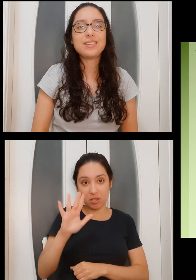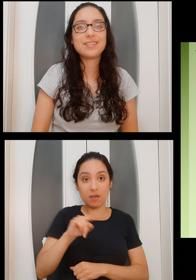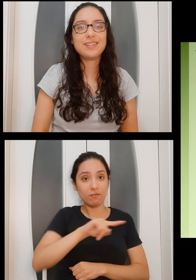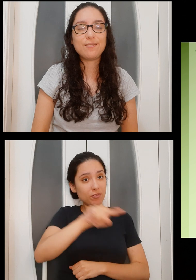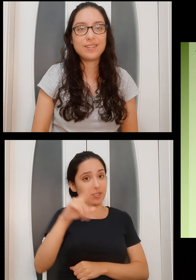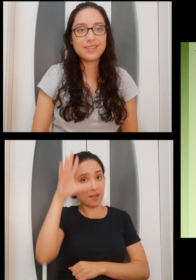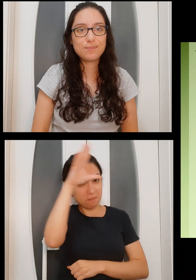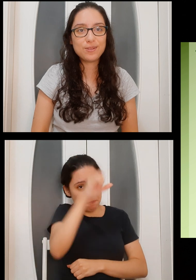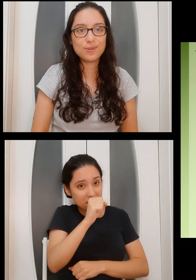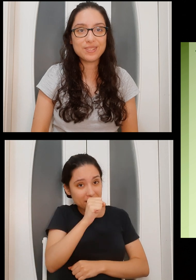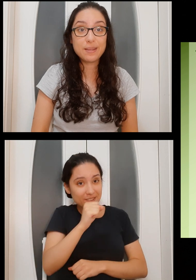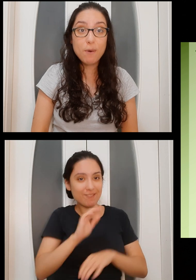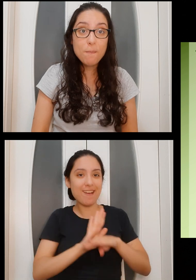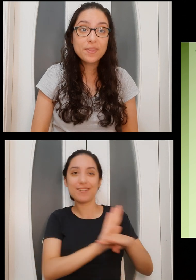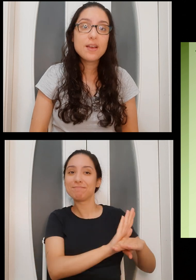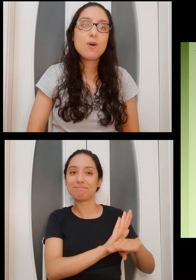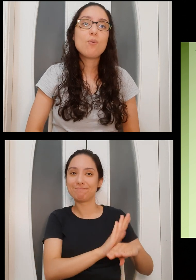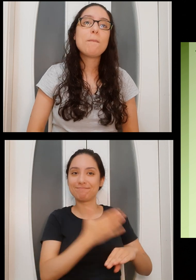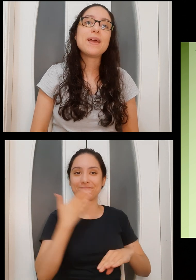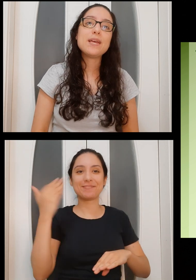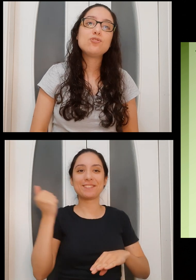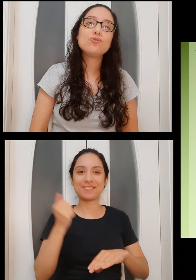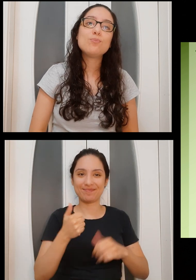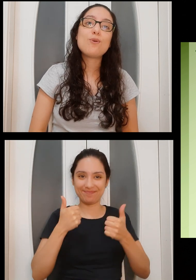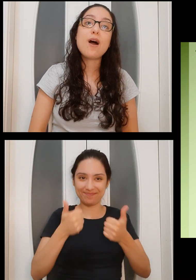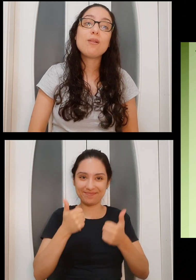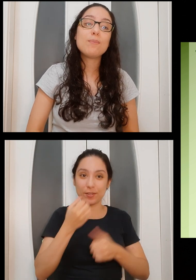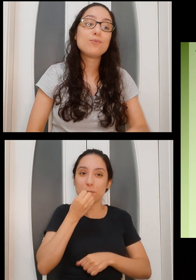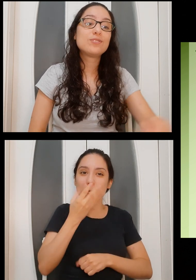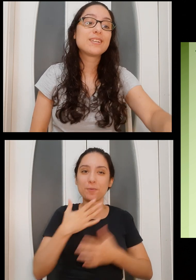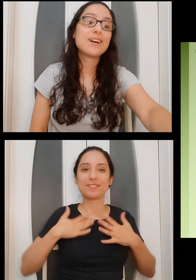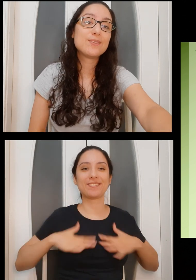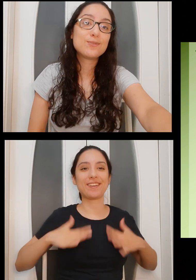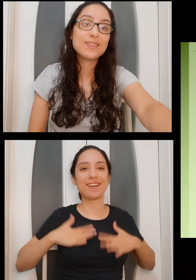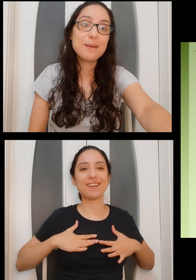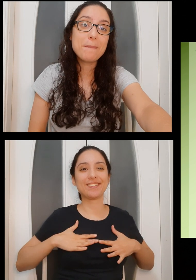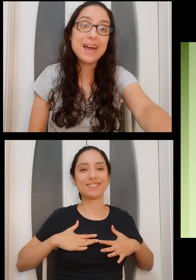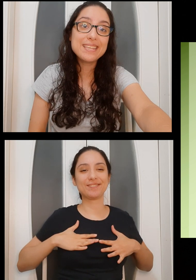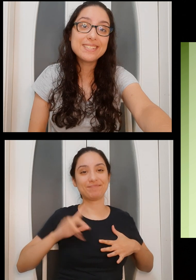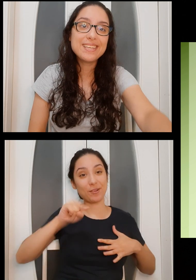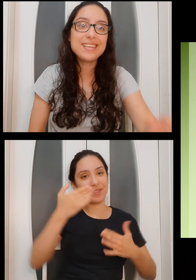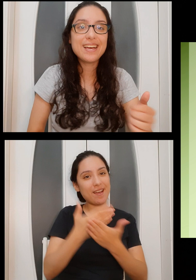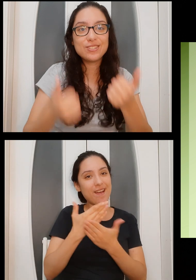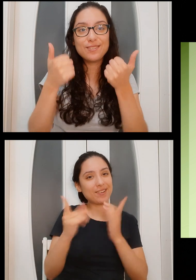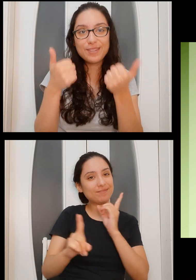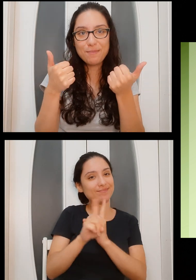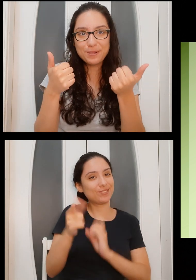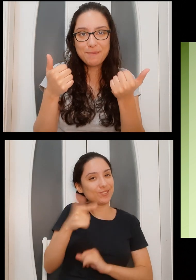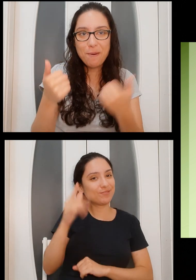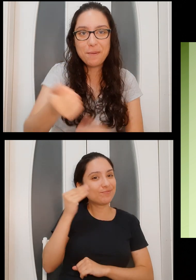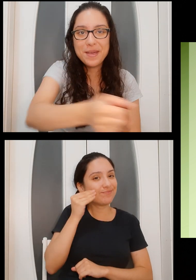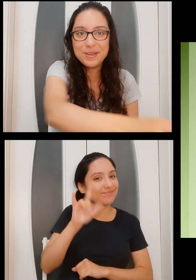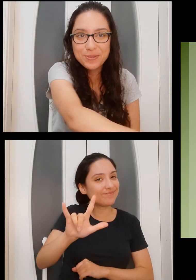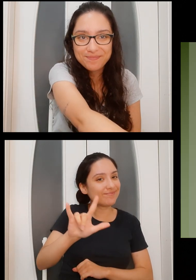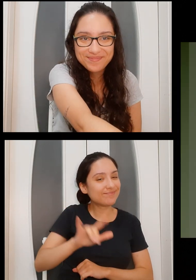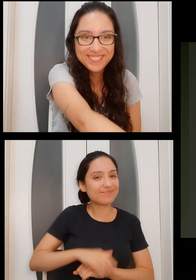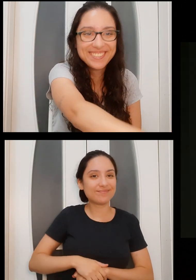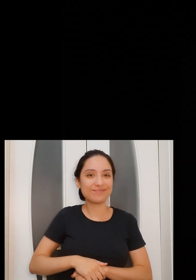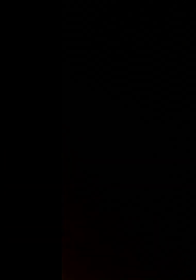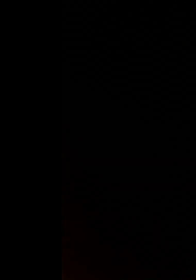faz diferença aí na vida das pessoas, tá bom? Um beijo, boa aula, bom descanso, até mais e a gente se vê na próxima aula. Beijo!